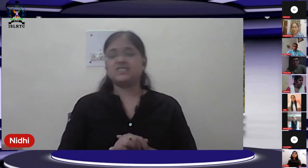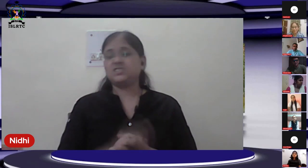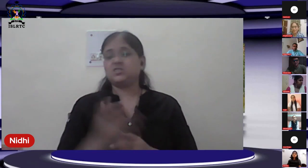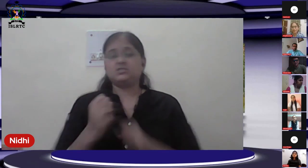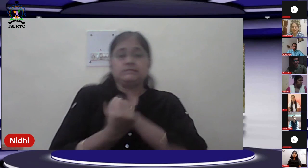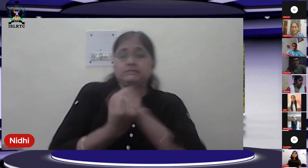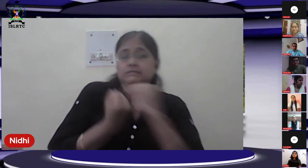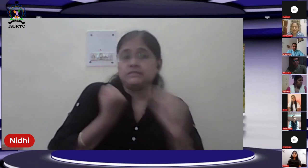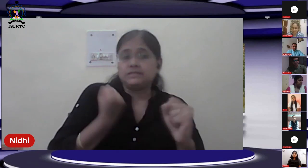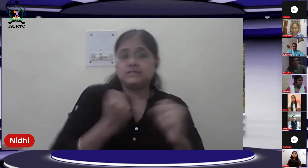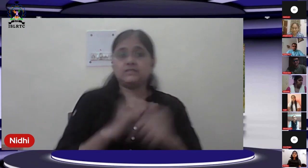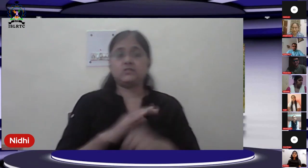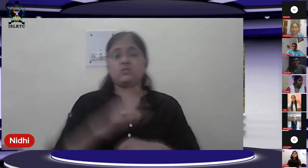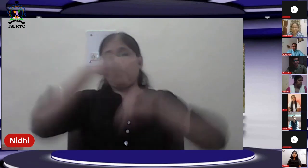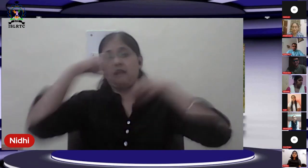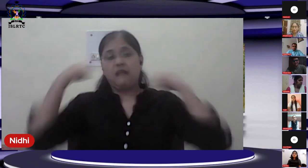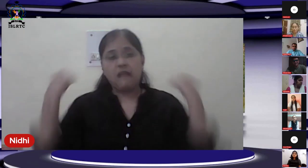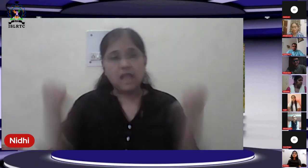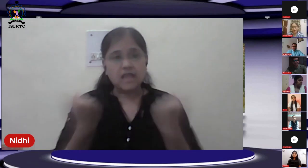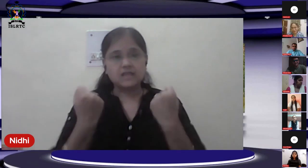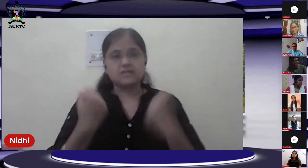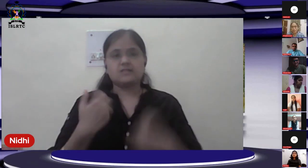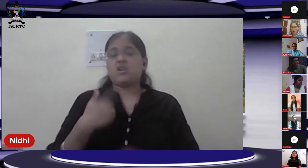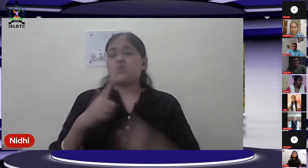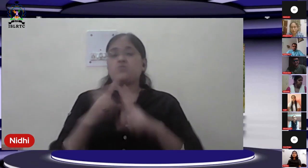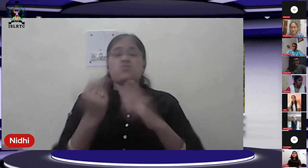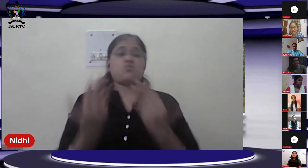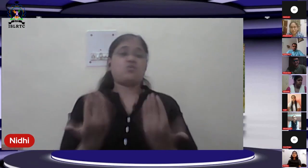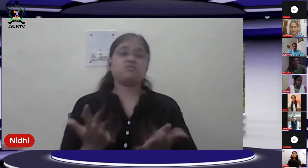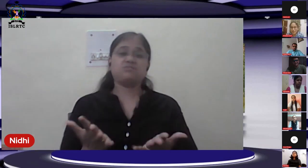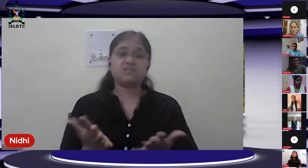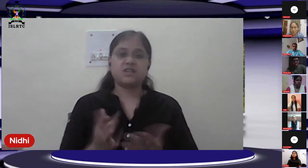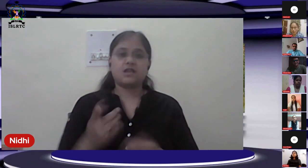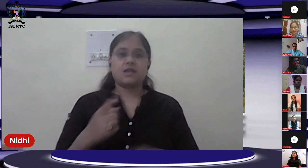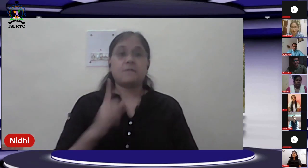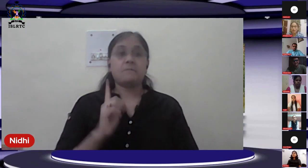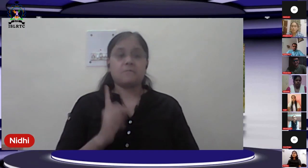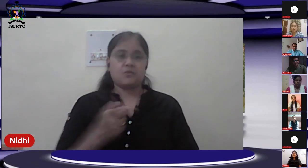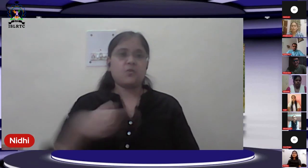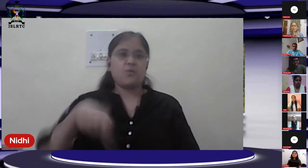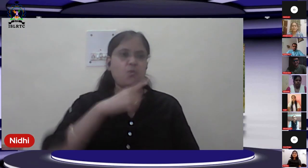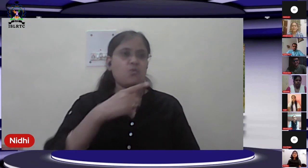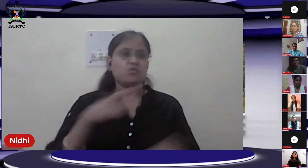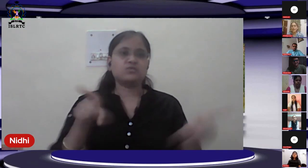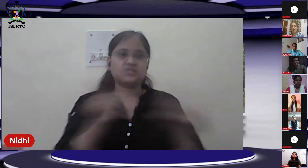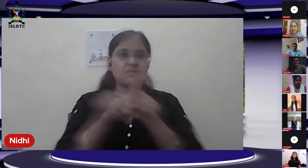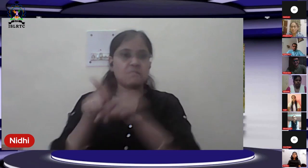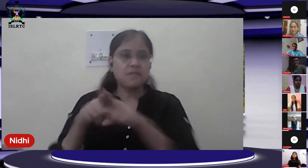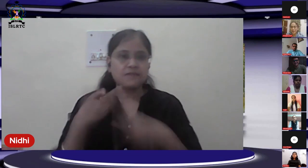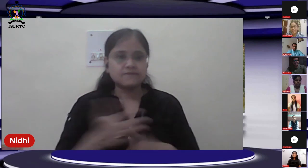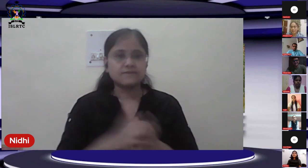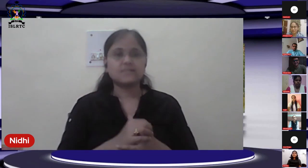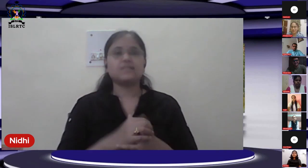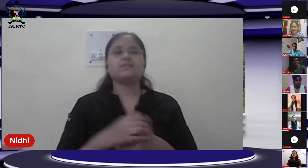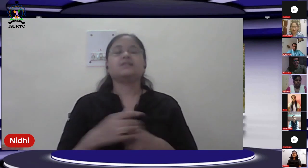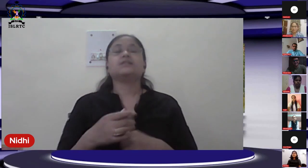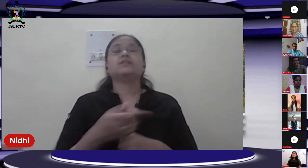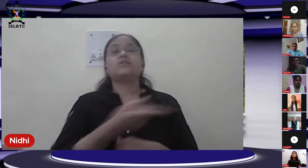ज्यादा मेहनत है, हम नहीं कर पाएंगे। तो आई एम श्योर आप लोग के साथ भी ऐसा होता होगा, तो उसके लिए आपके क्या विचार है, मतलब